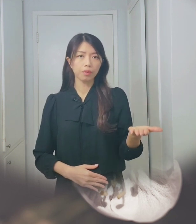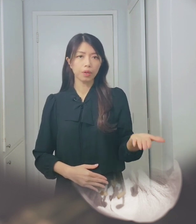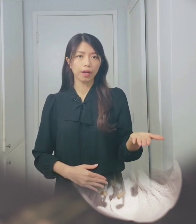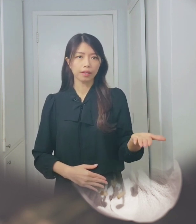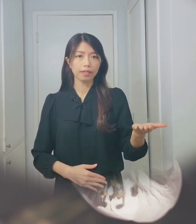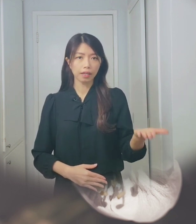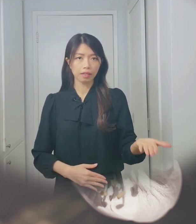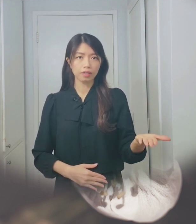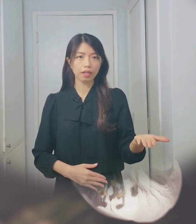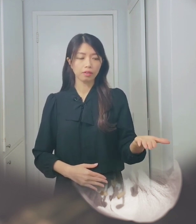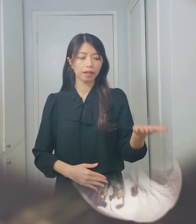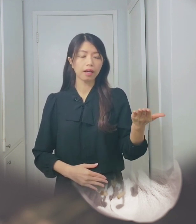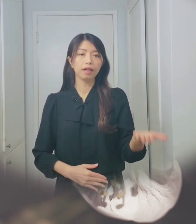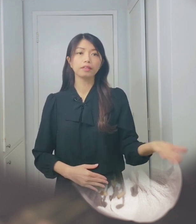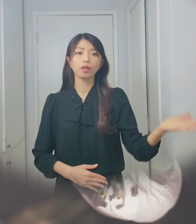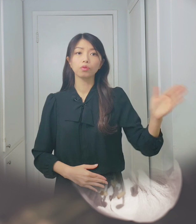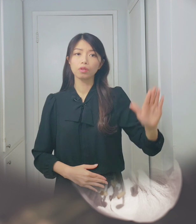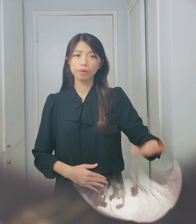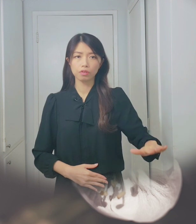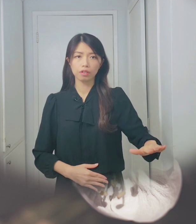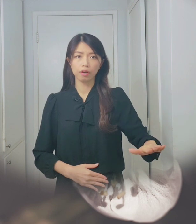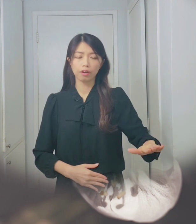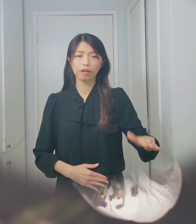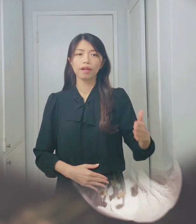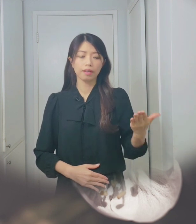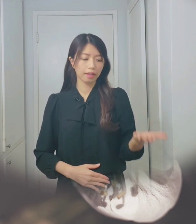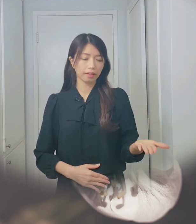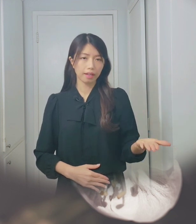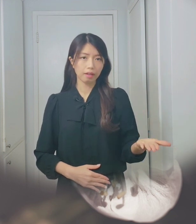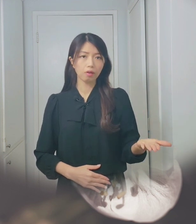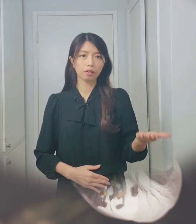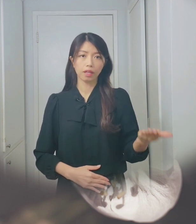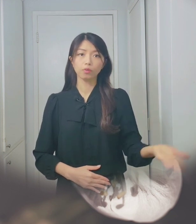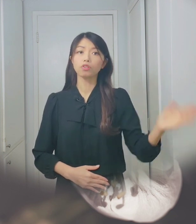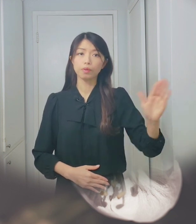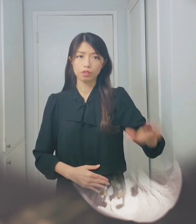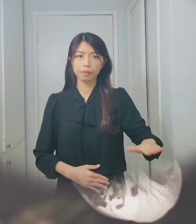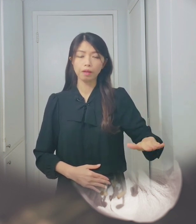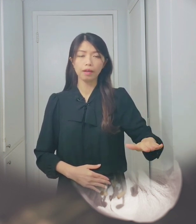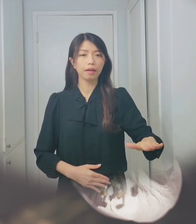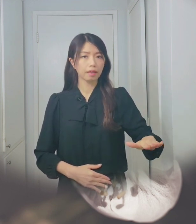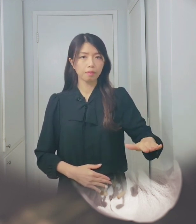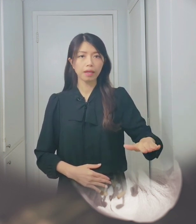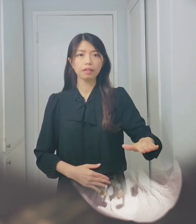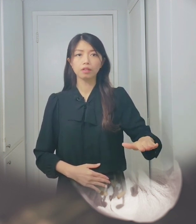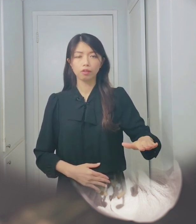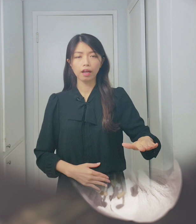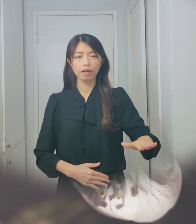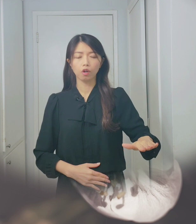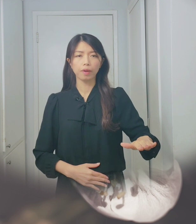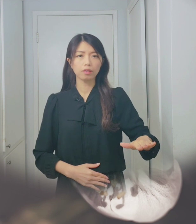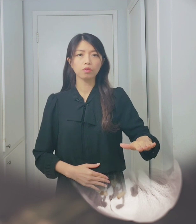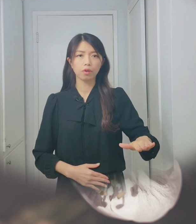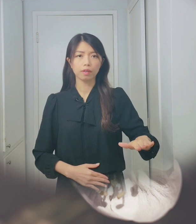손바닥이 위로 한 이 상태에서 시작하셨다가 그대로 뒤집어 주시는 거예요. 이 상태에서 그대로 뒤집어 주시면 하지만,